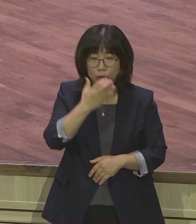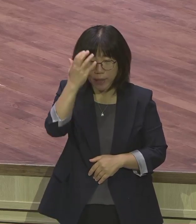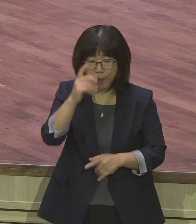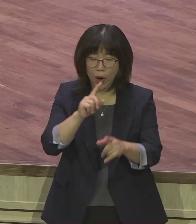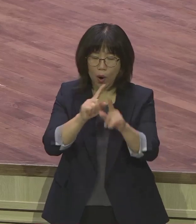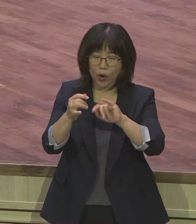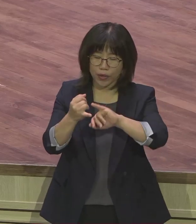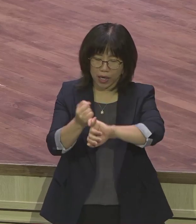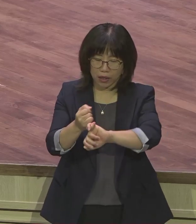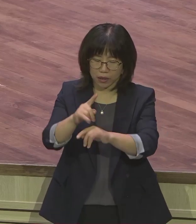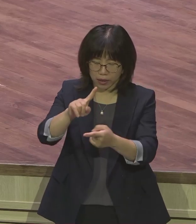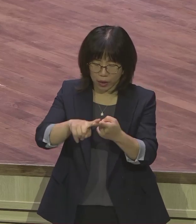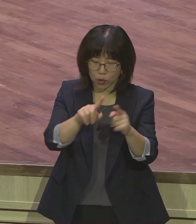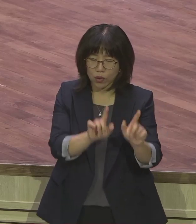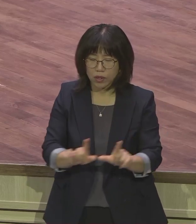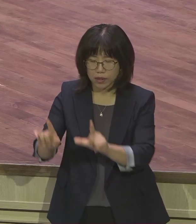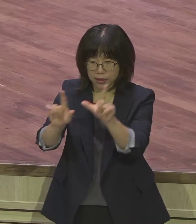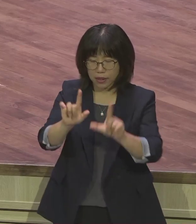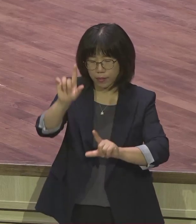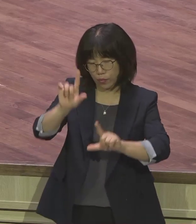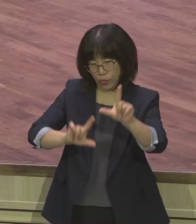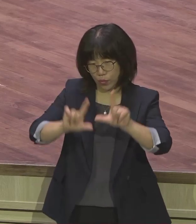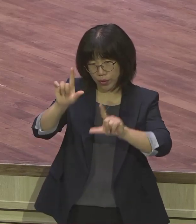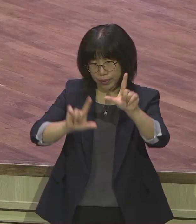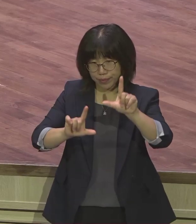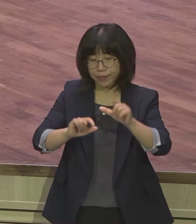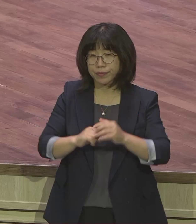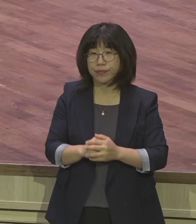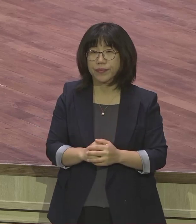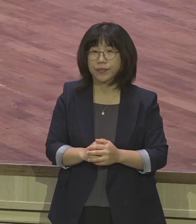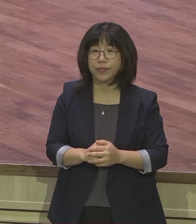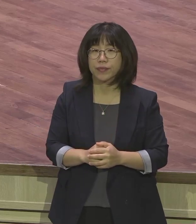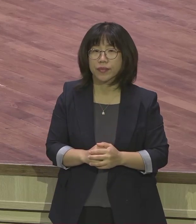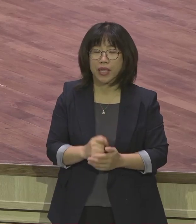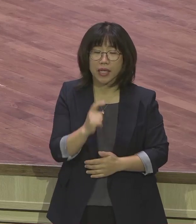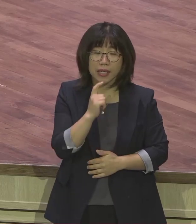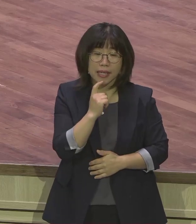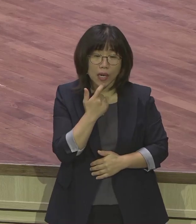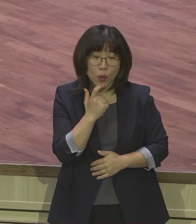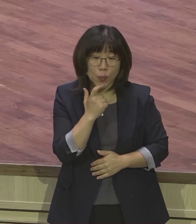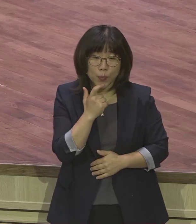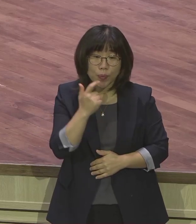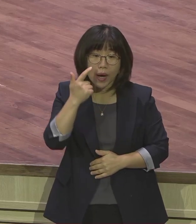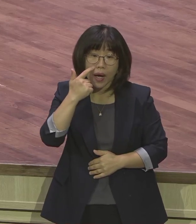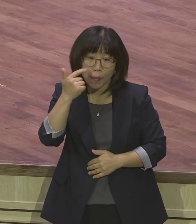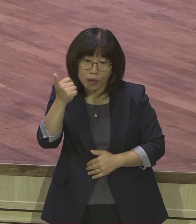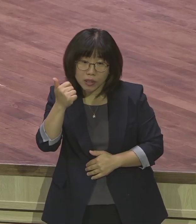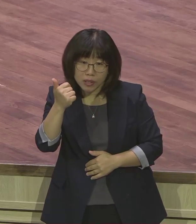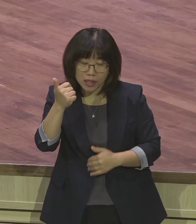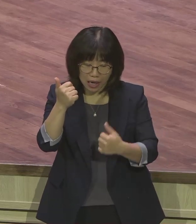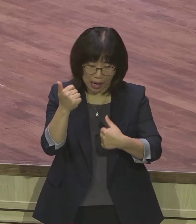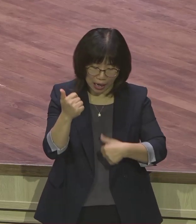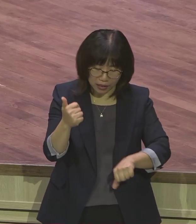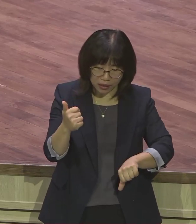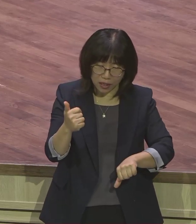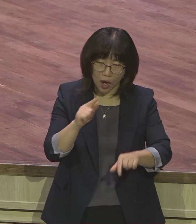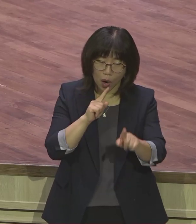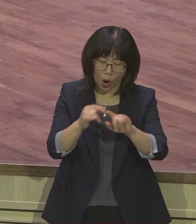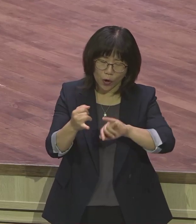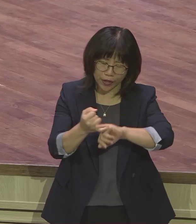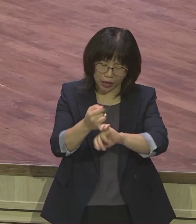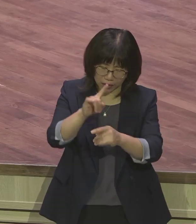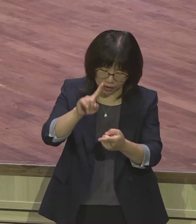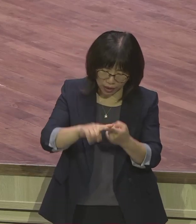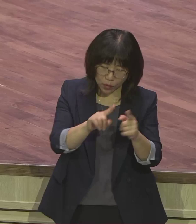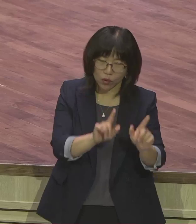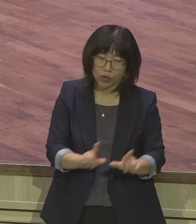근거한 삶을 살아온 것을 오늘 볼 수 있어요. 야곱과 요셉이 어떻게 살았느냐 언약의 말씀에 근거했어요. 그 이유는